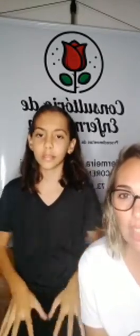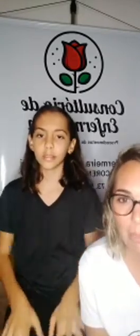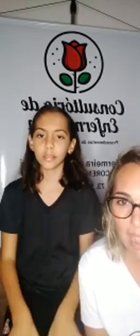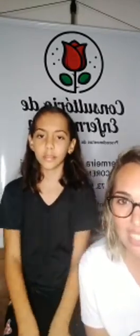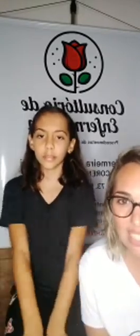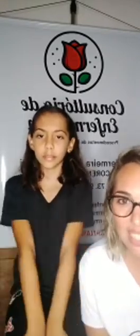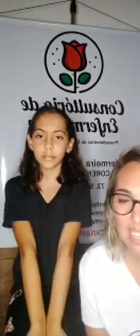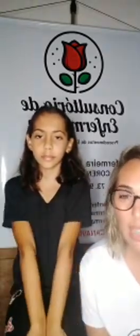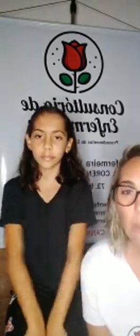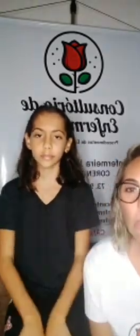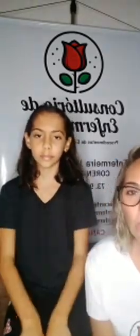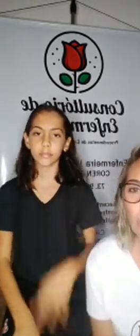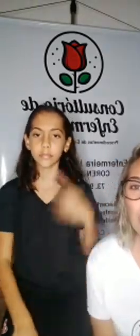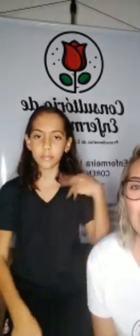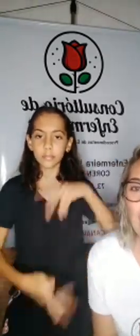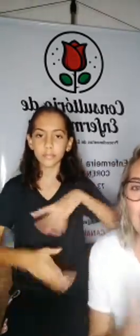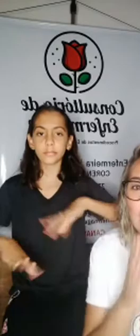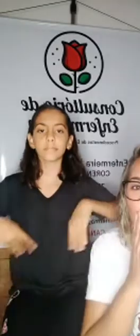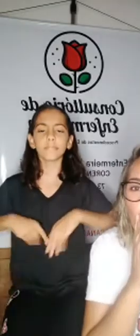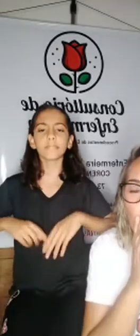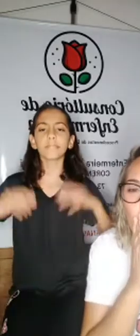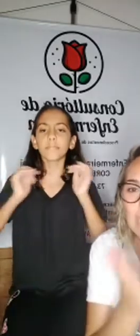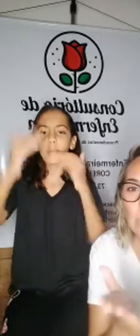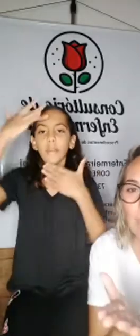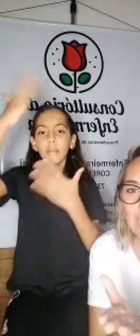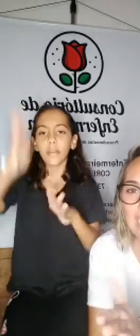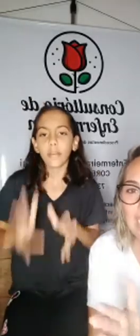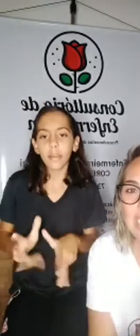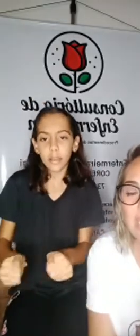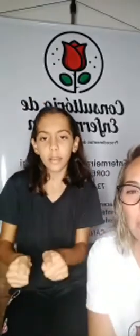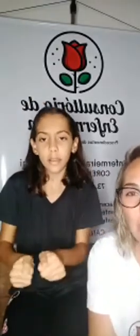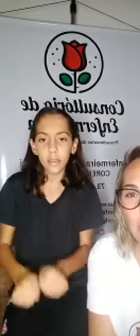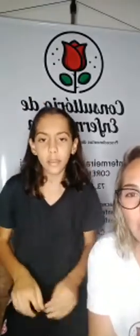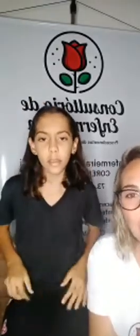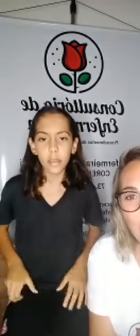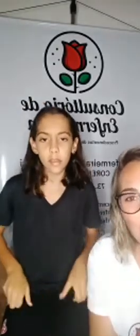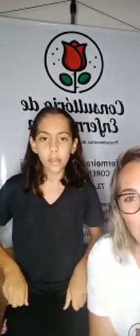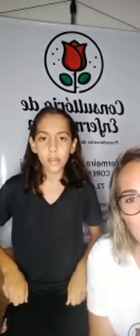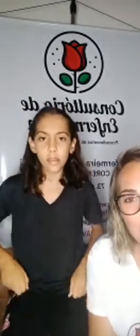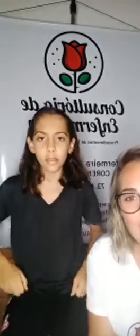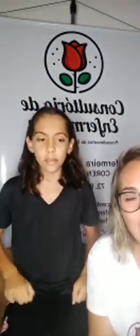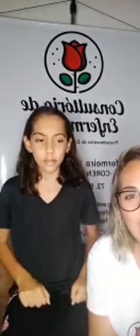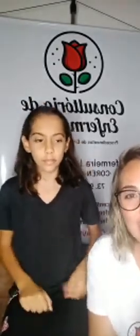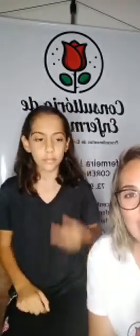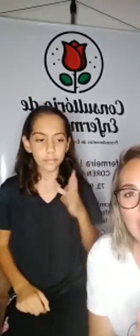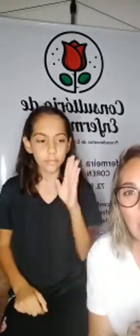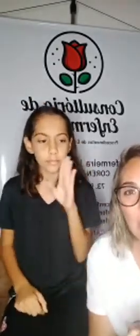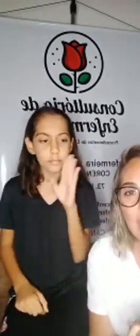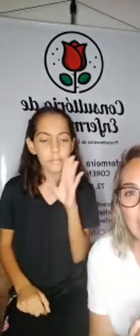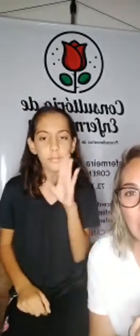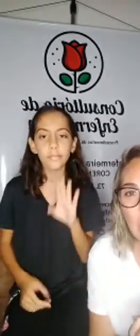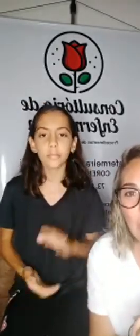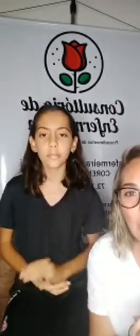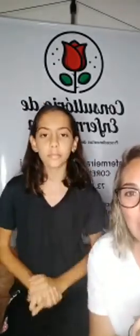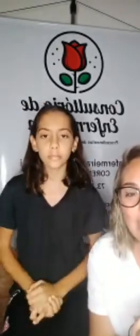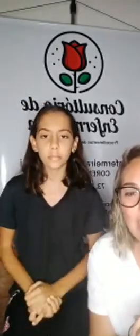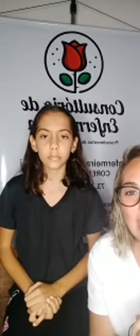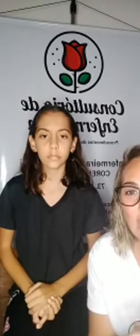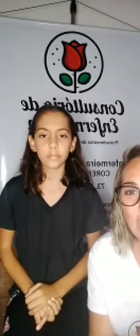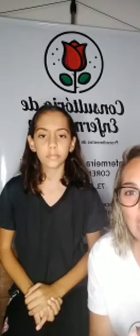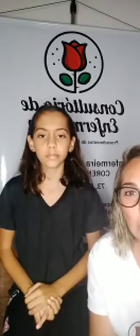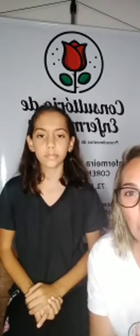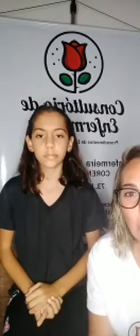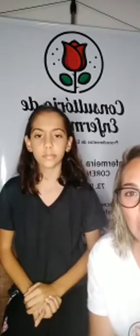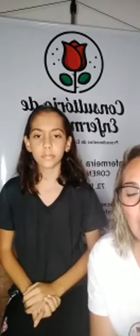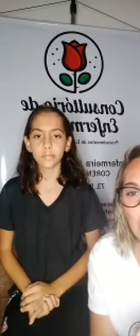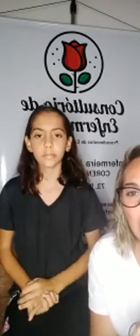de Enfermagem. Muito obrigada. Espero que tenha sido bem proveitoso para vocês. Mandem as perguntas que a